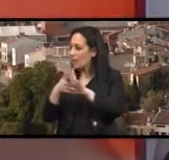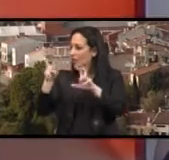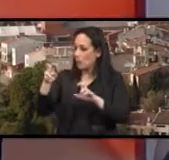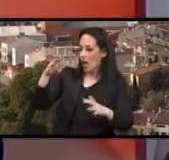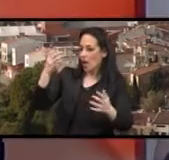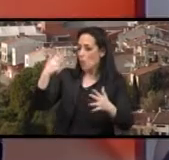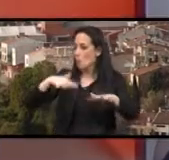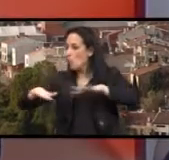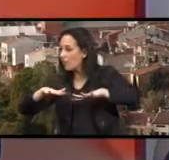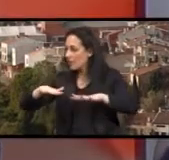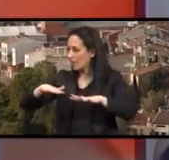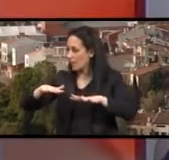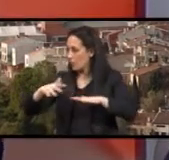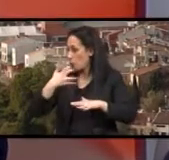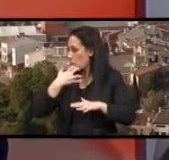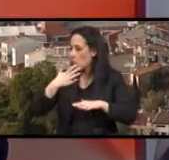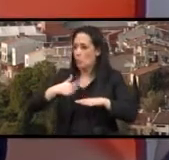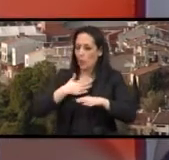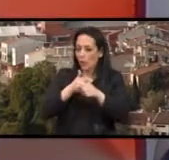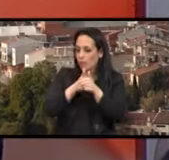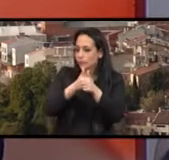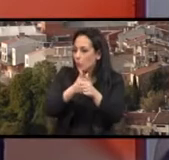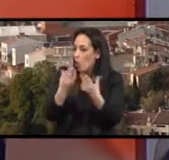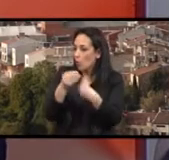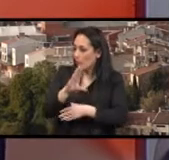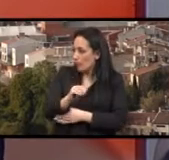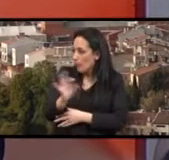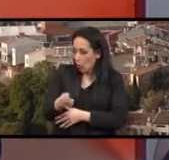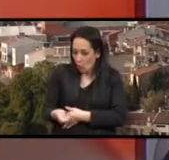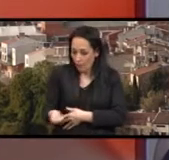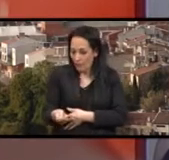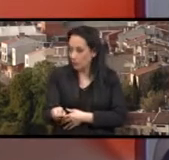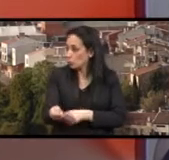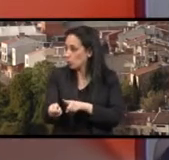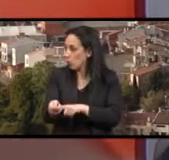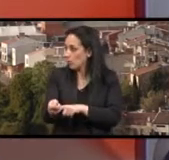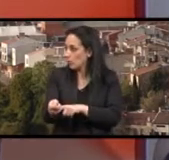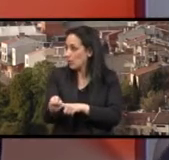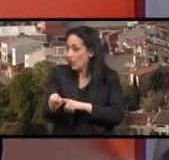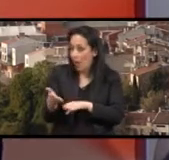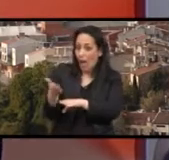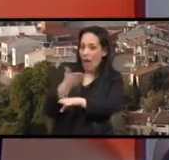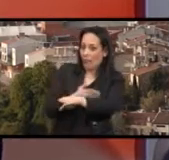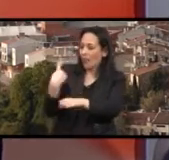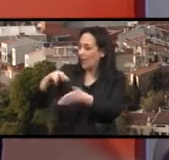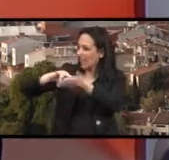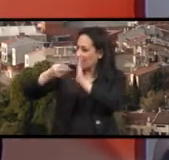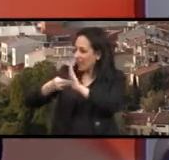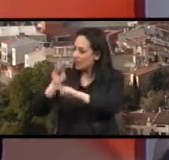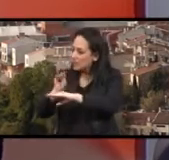persones es poden desplaçar amb un gos, es poden desplaçar amb un bastó, que tot això és una tècnica, una tècnica que ensenyen precisament els professionals de la